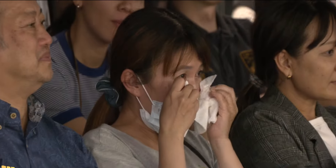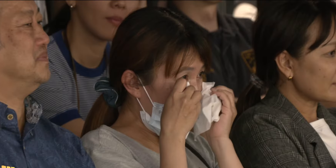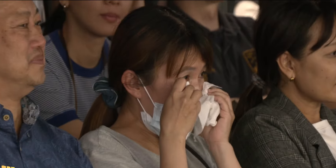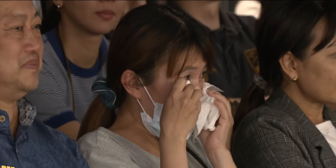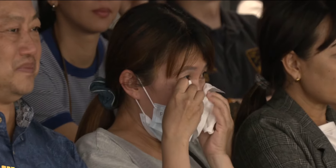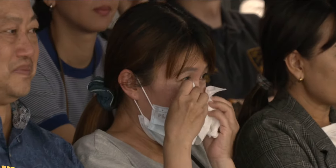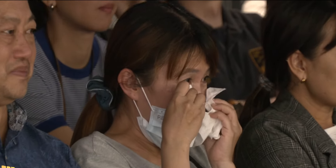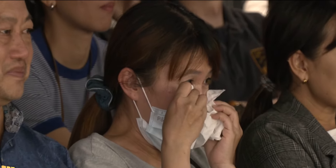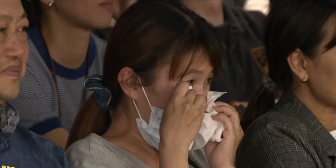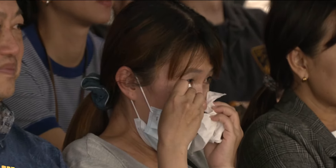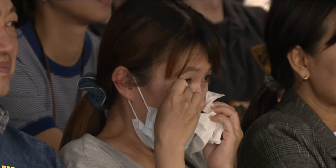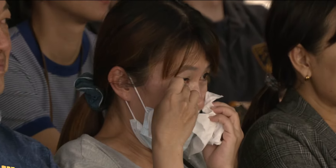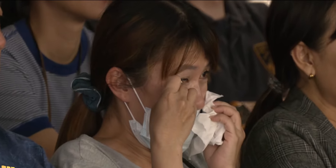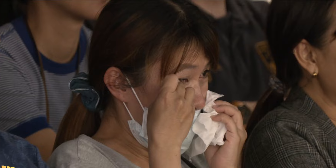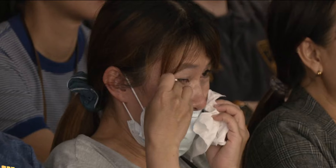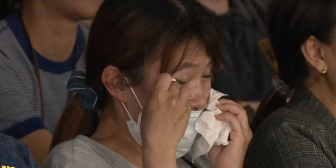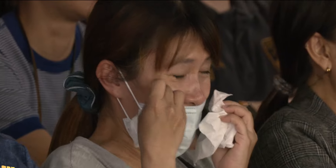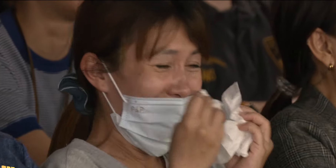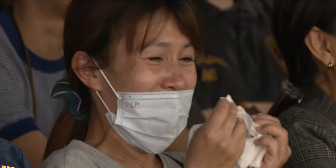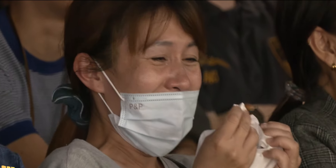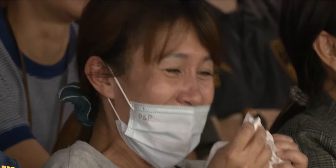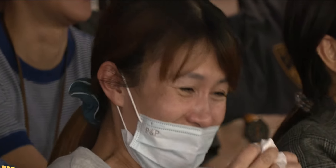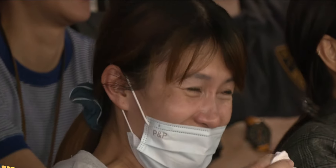妈在台下看得频频是泪，